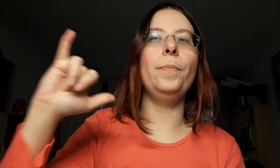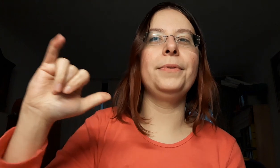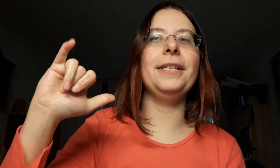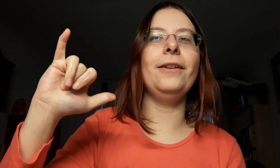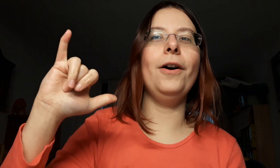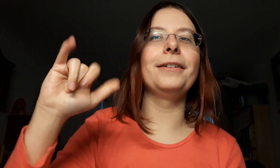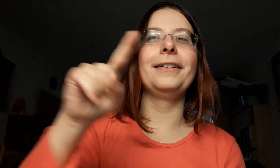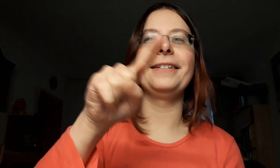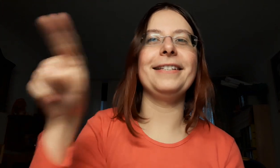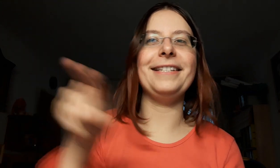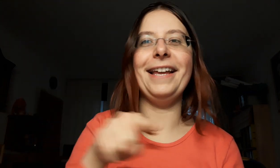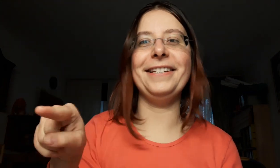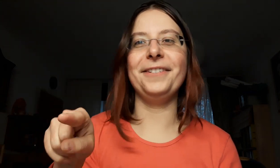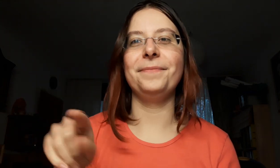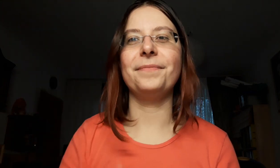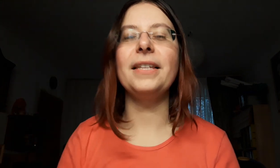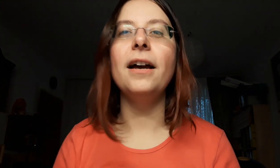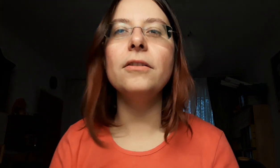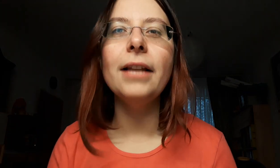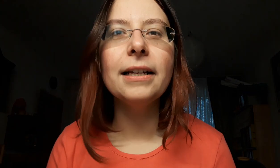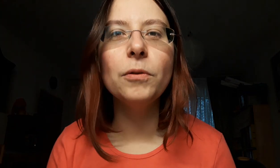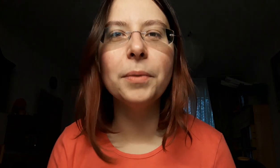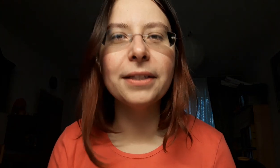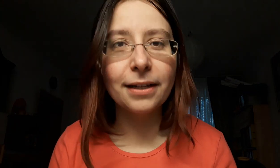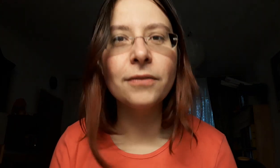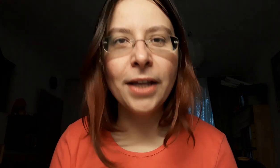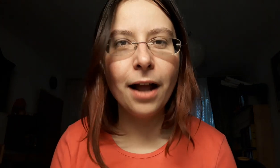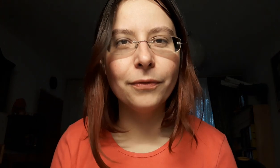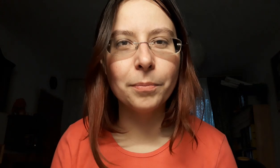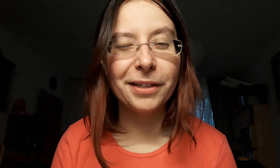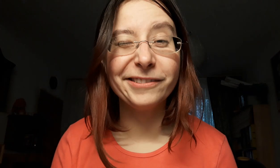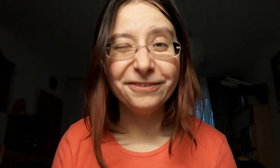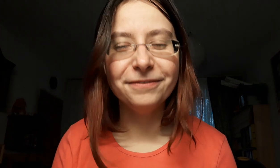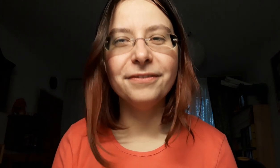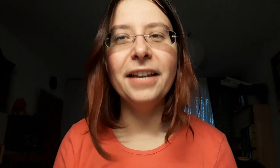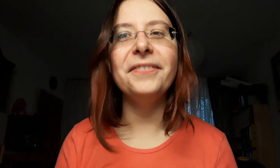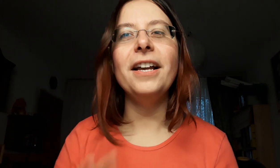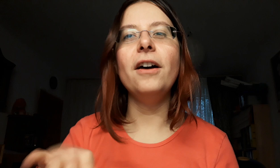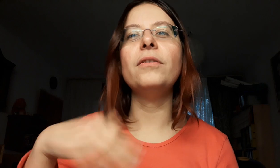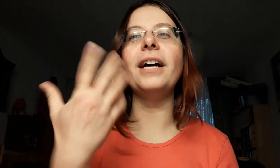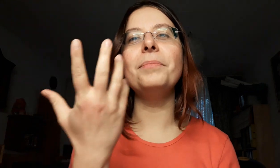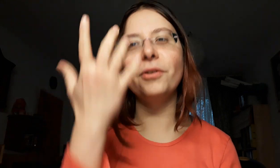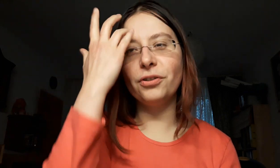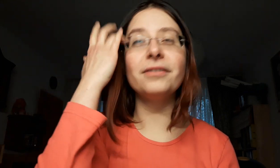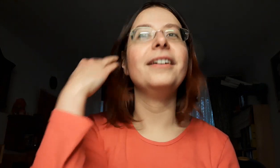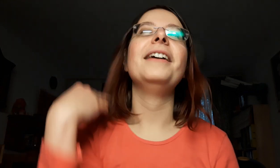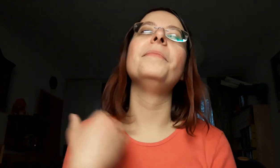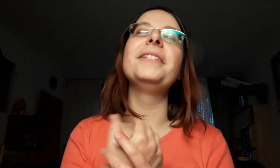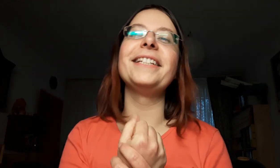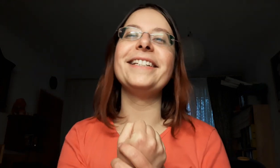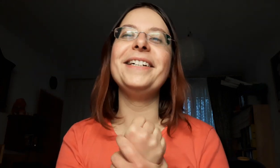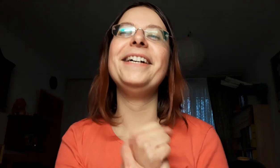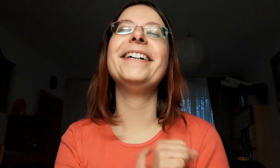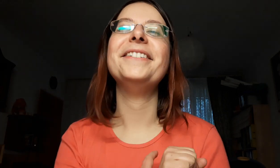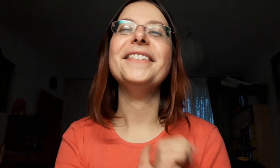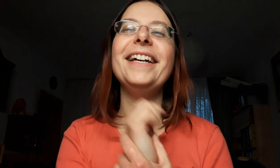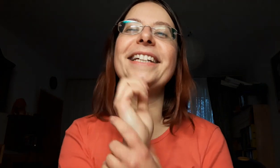Y, Z. So lange übe ich das Fingeralphabet, ne? Und habe auch schon ein bisschen, ich